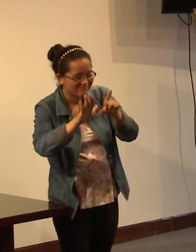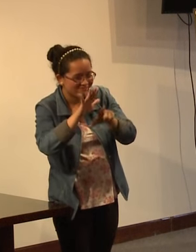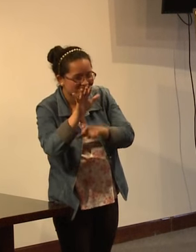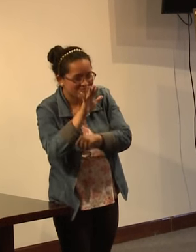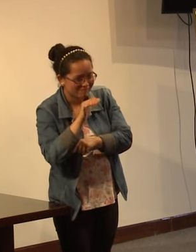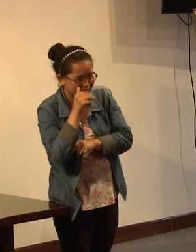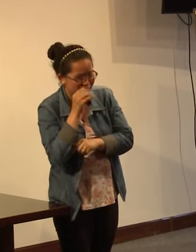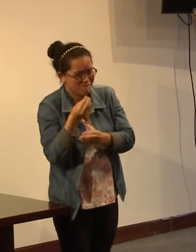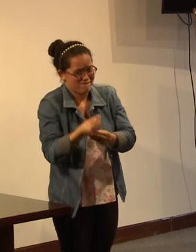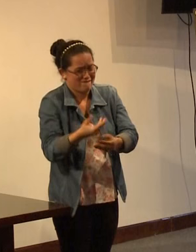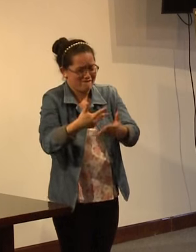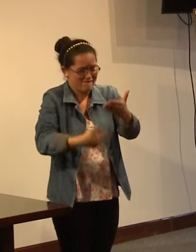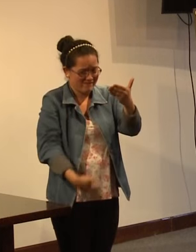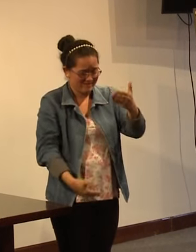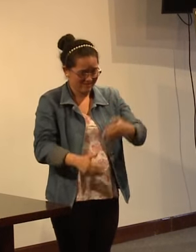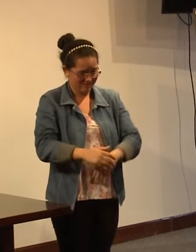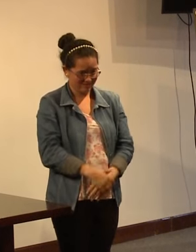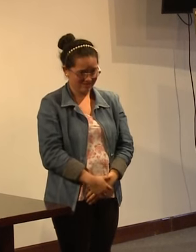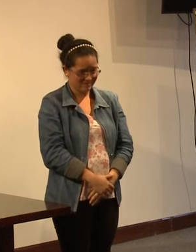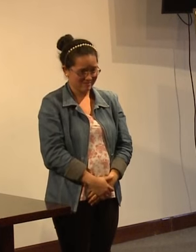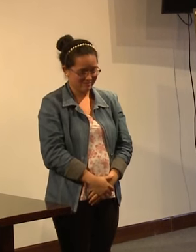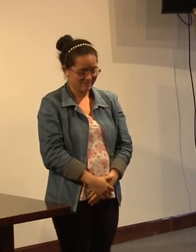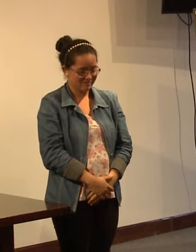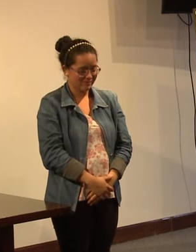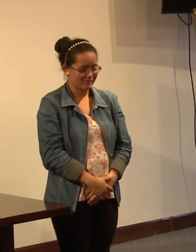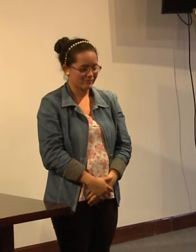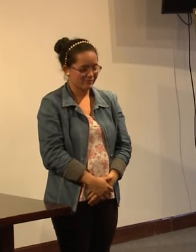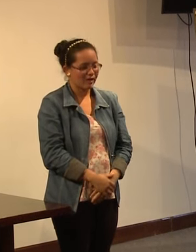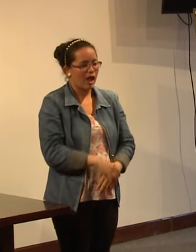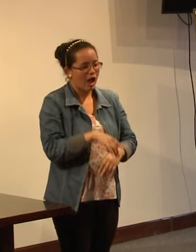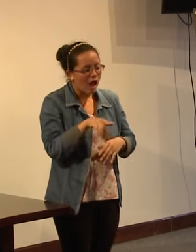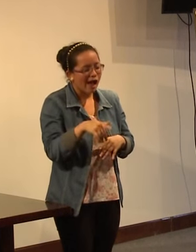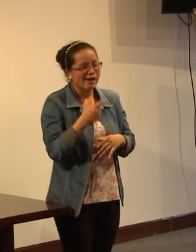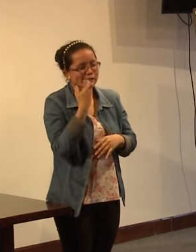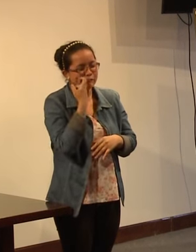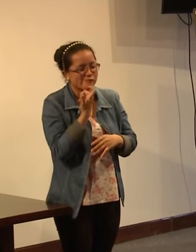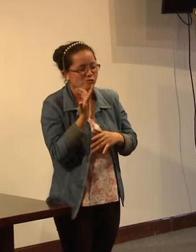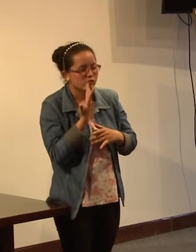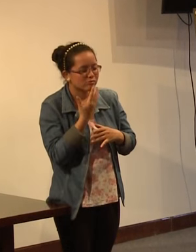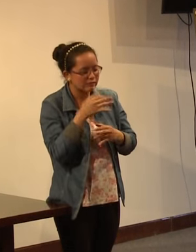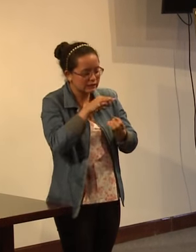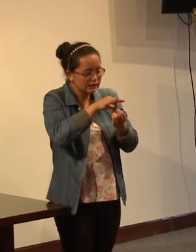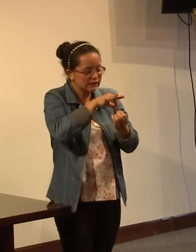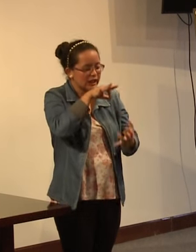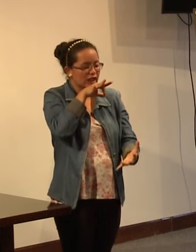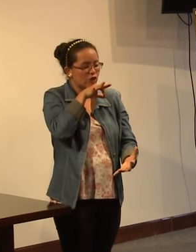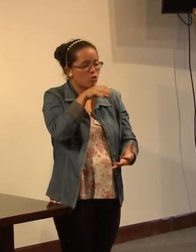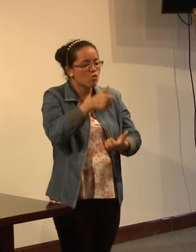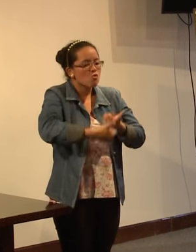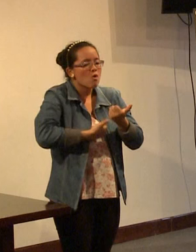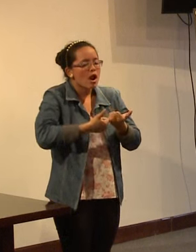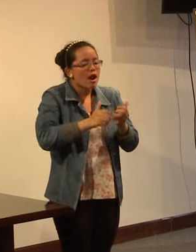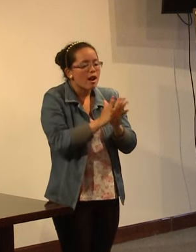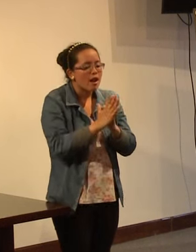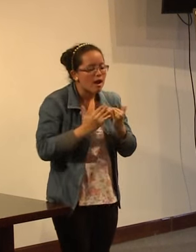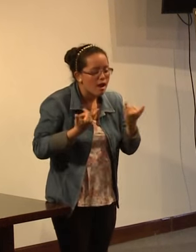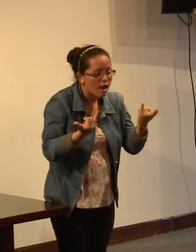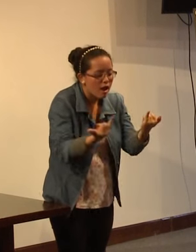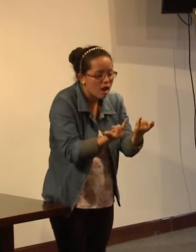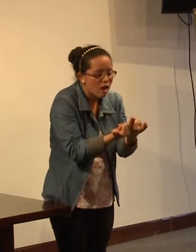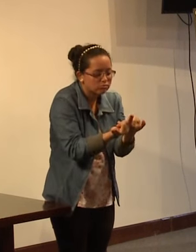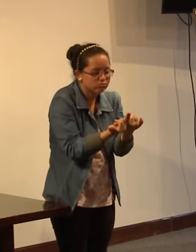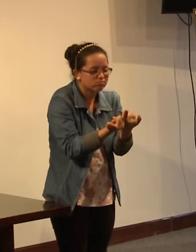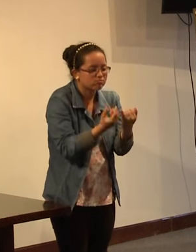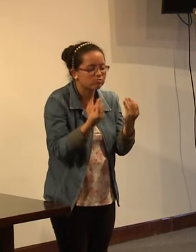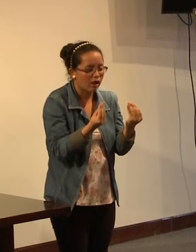que lo que hay que hacer un poco es adoptar, y eso tiene que ver con el sentido. Hay que saberle la realidad del asunto para poder involucrar